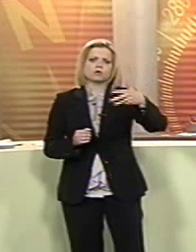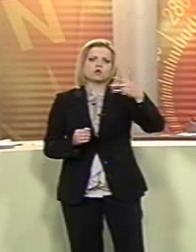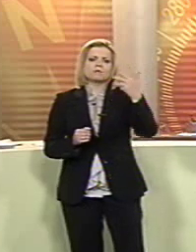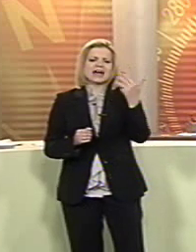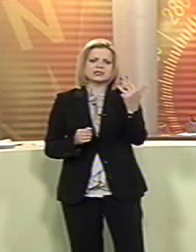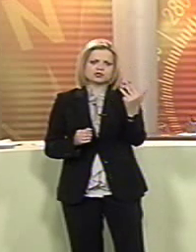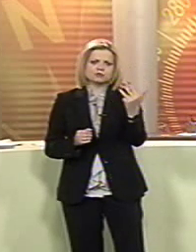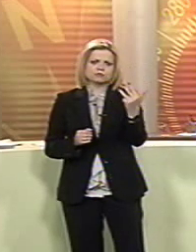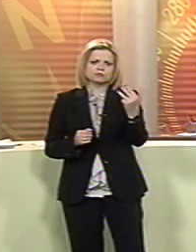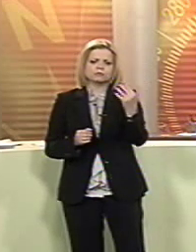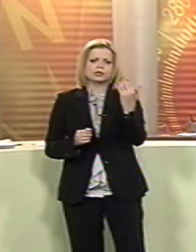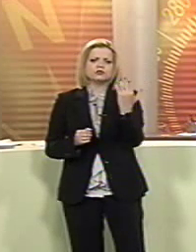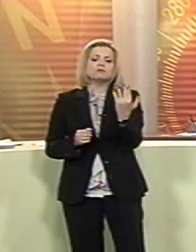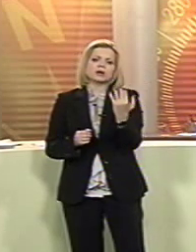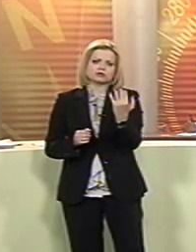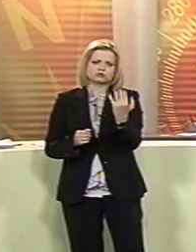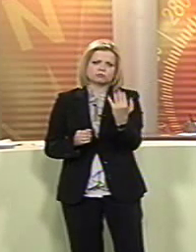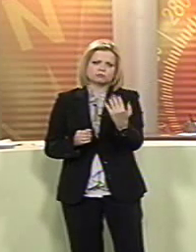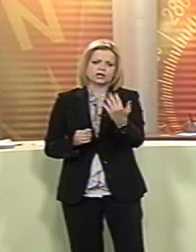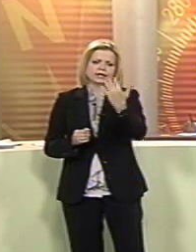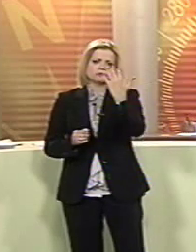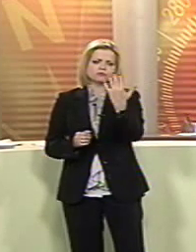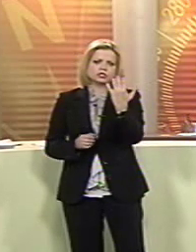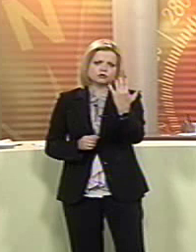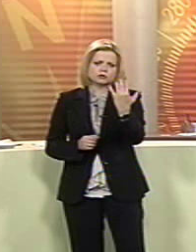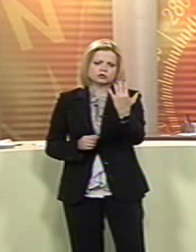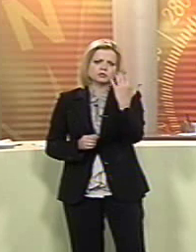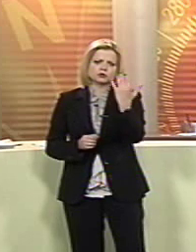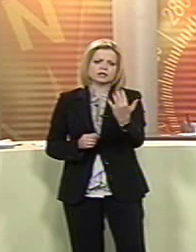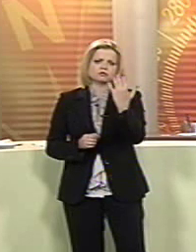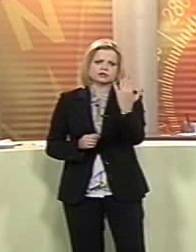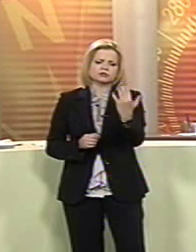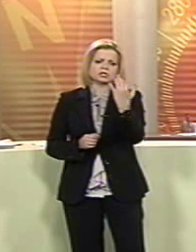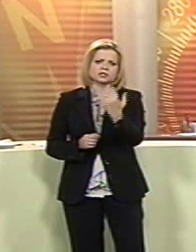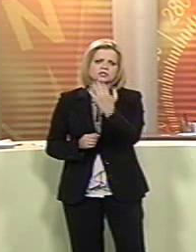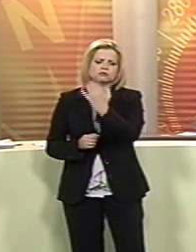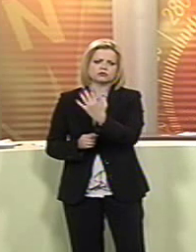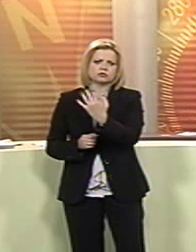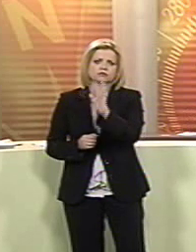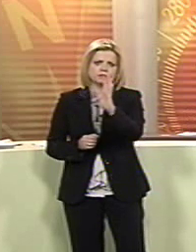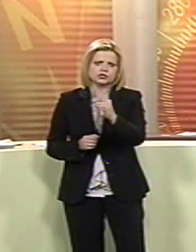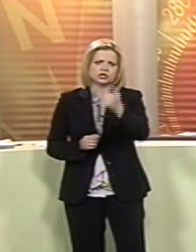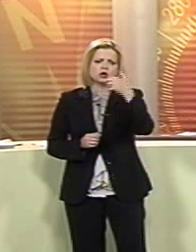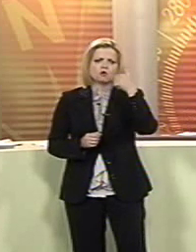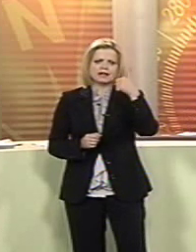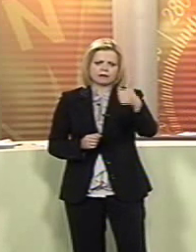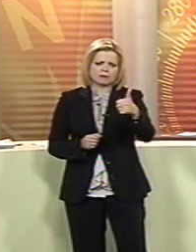o marítimo e o preso. Então, são cinco pessoas mencionadas no artigo 76 do Código Civil. Vou repetir. O